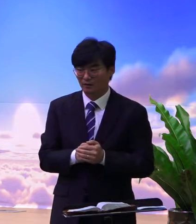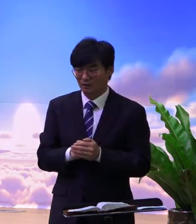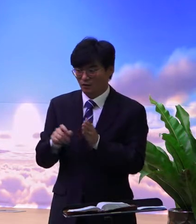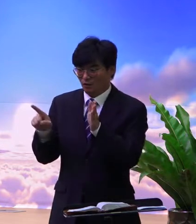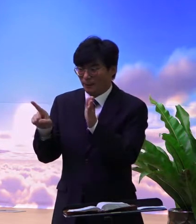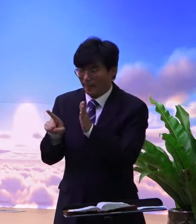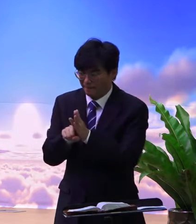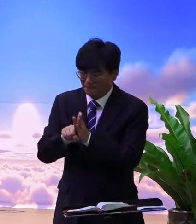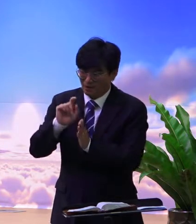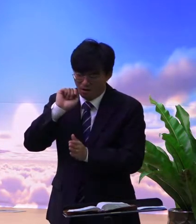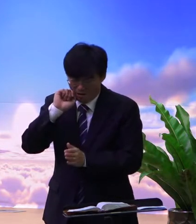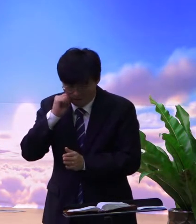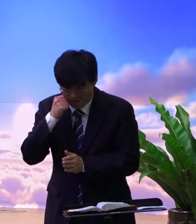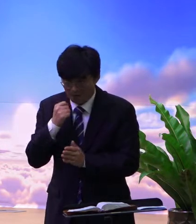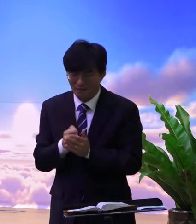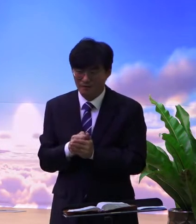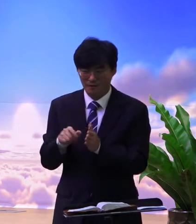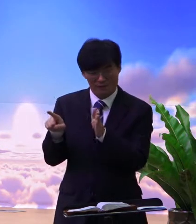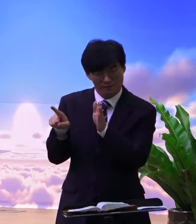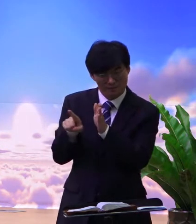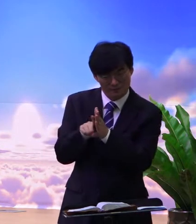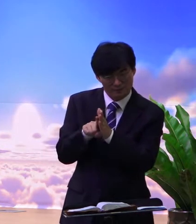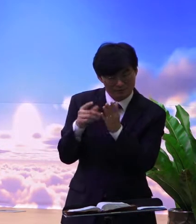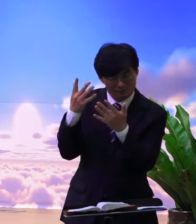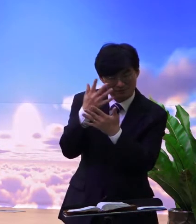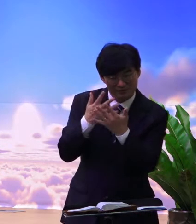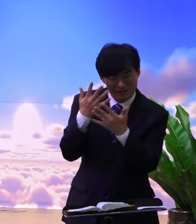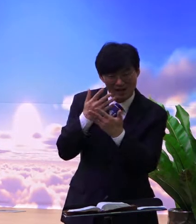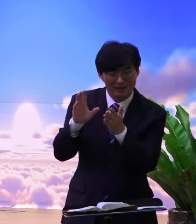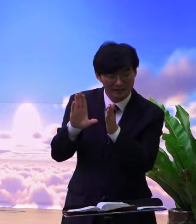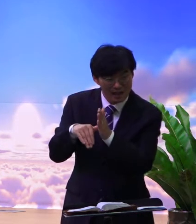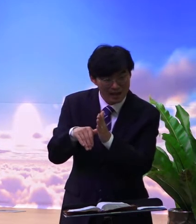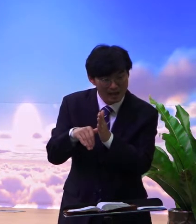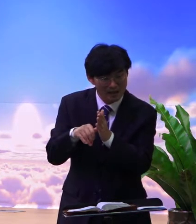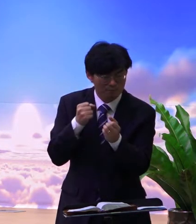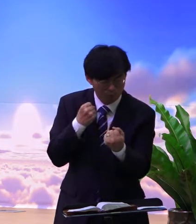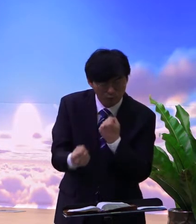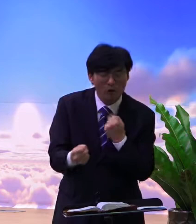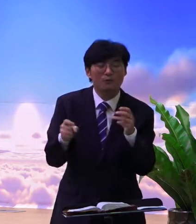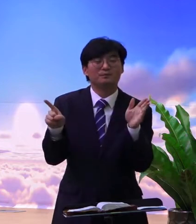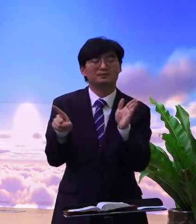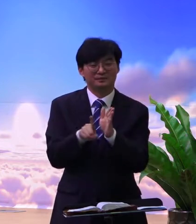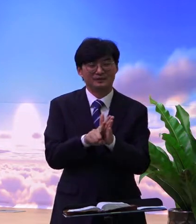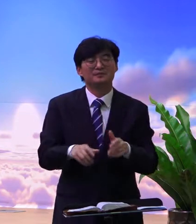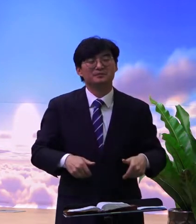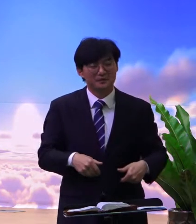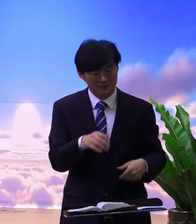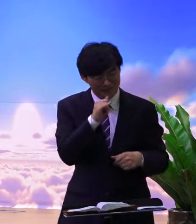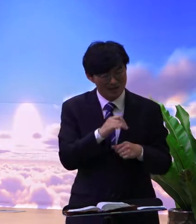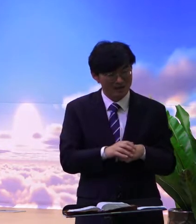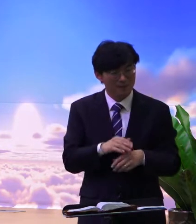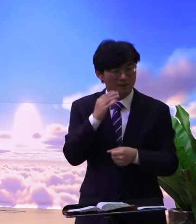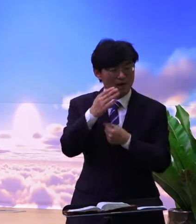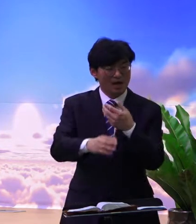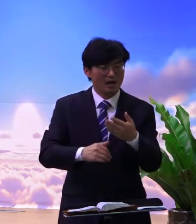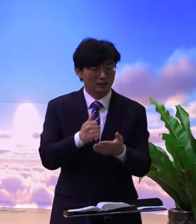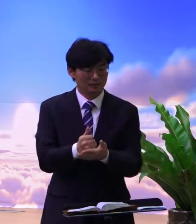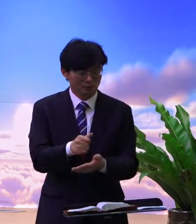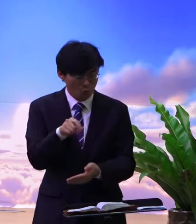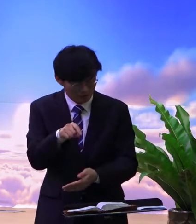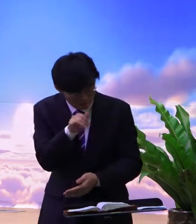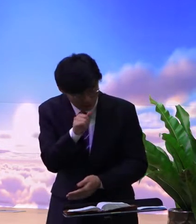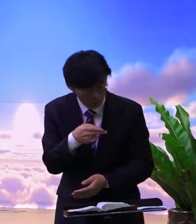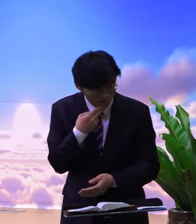믿으려 하는데도 잘 믿어지지 않을 그때가 정말 믿어야 할 때입니다. 하나님의 존재가 의심스럽고, 하나님